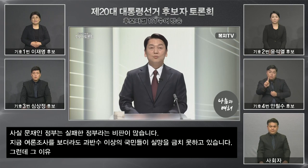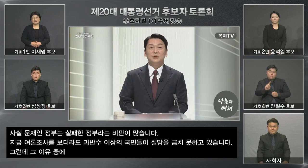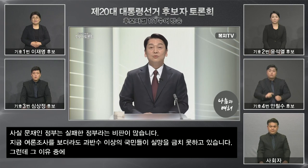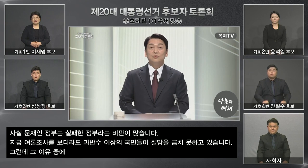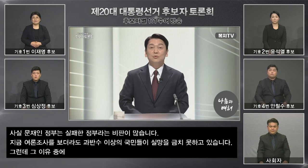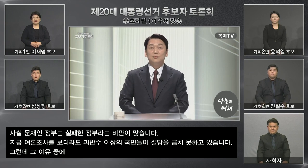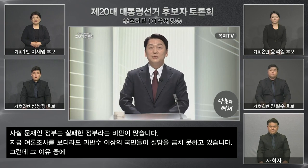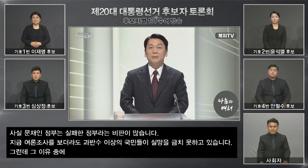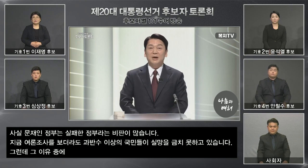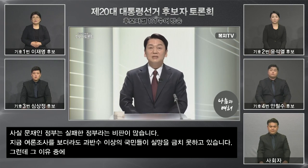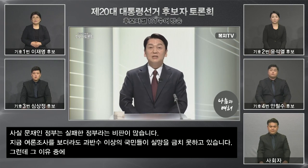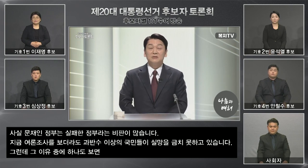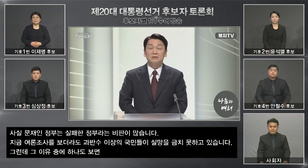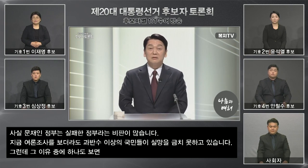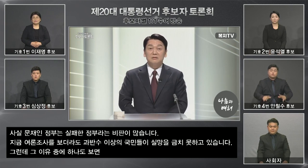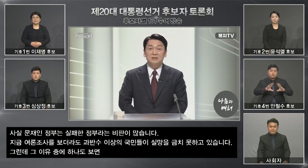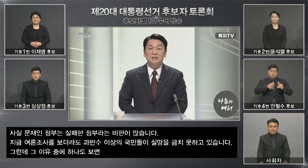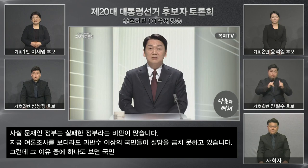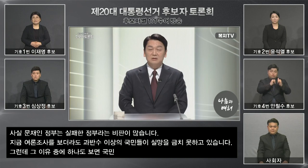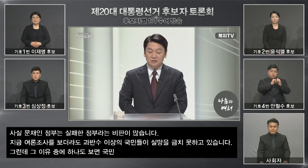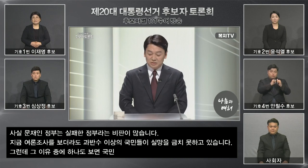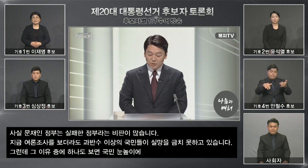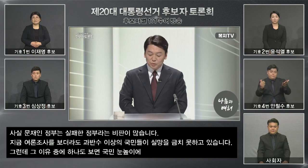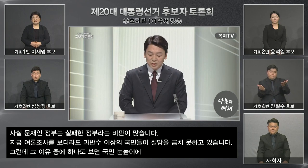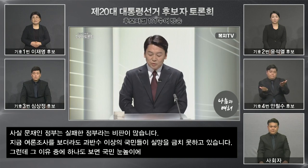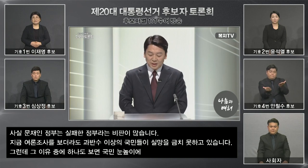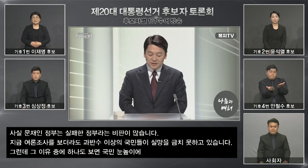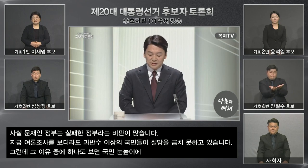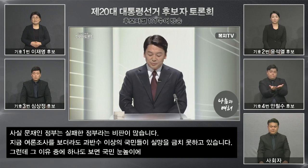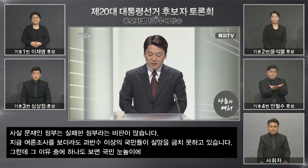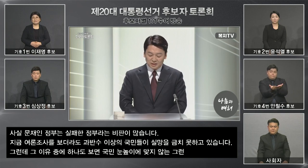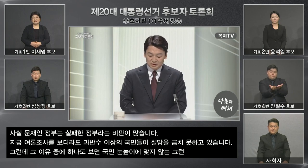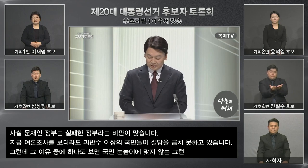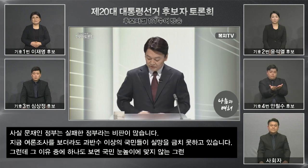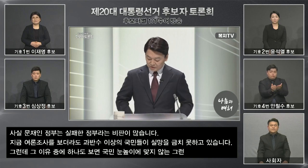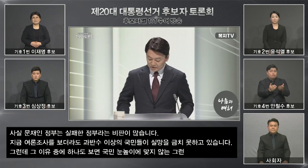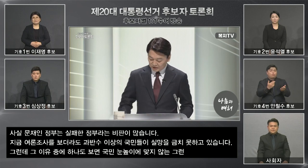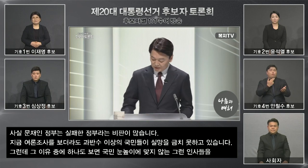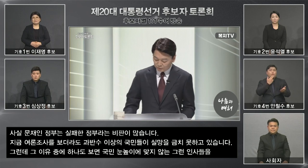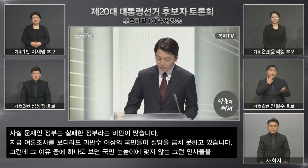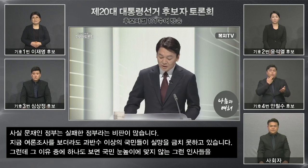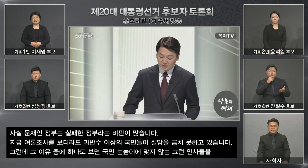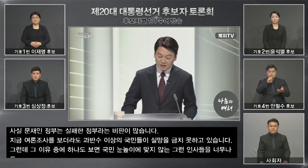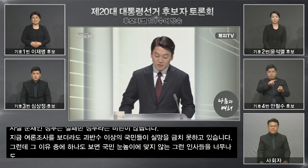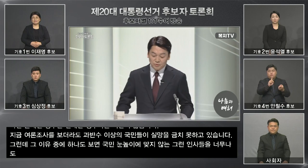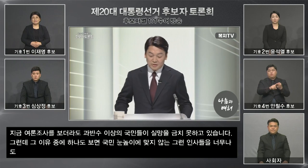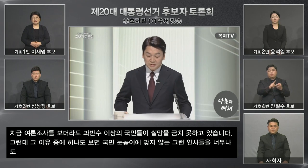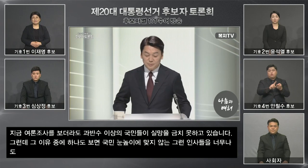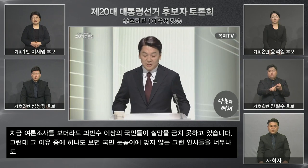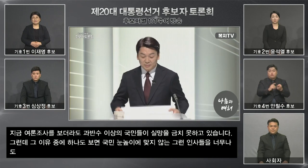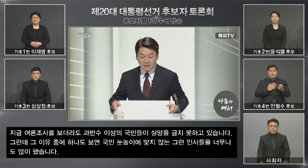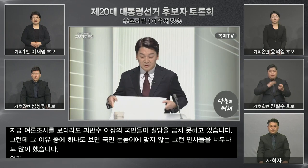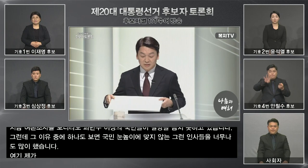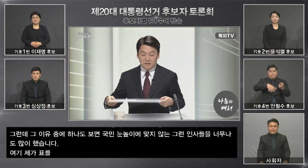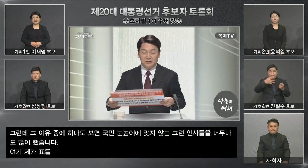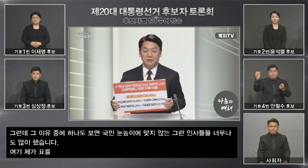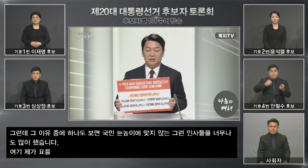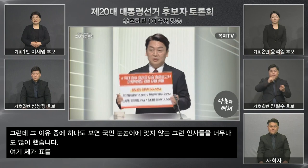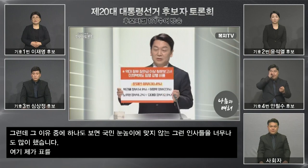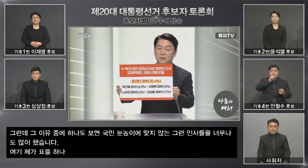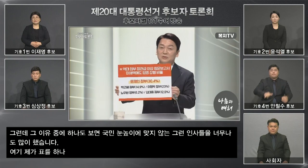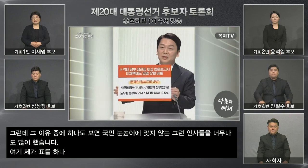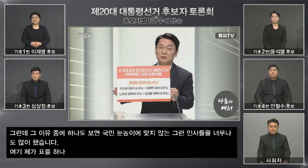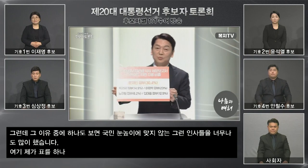국민 눈높이에 맞지 않는 그런 인사들을 너무나도 많이 했습니다. 여기 제가 표를 하나 가지고 나왔습니다만